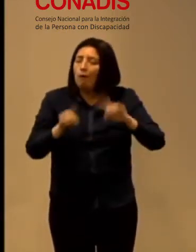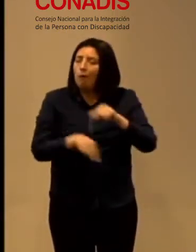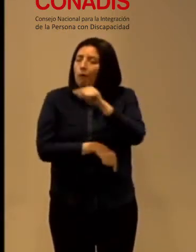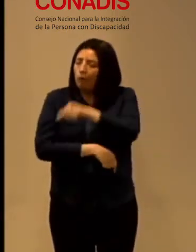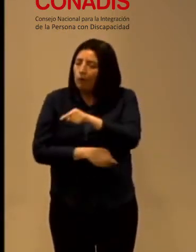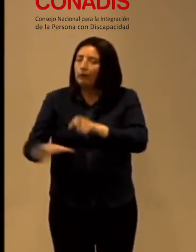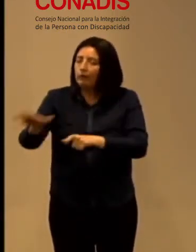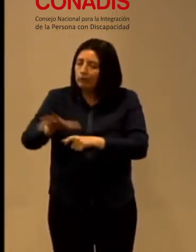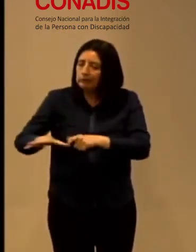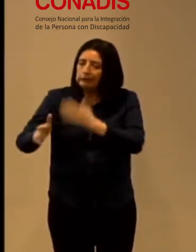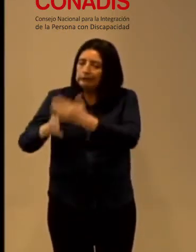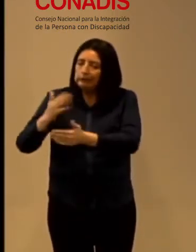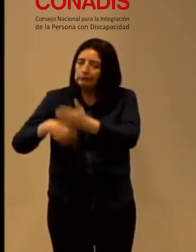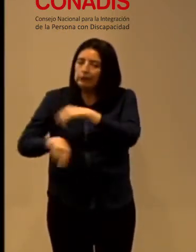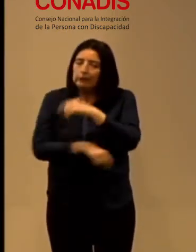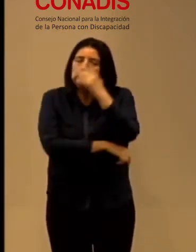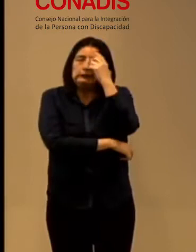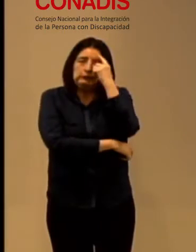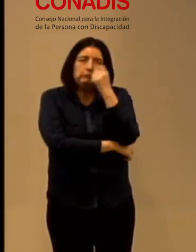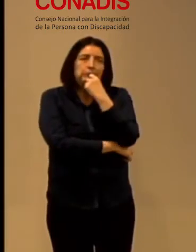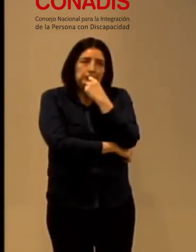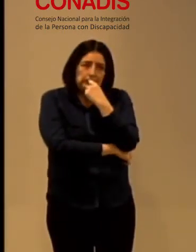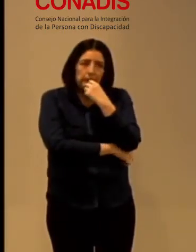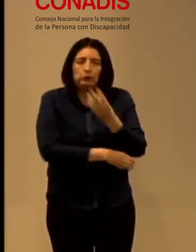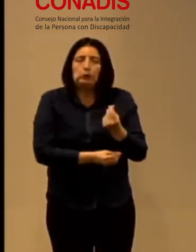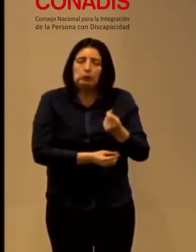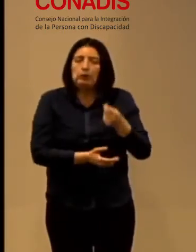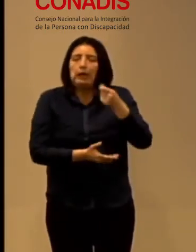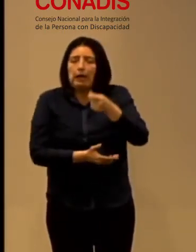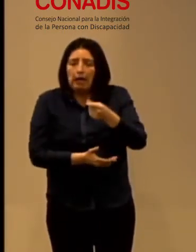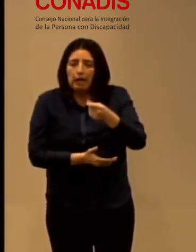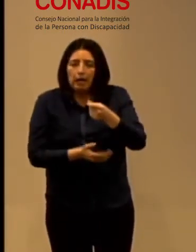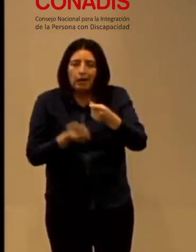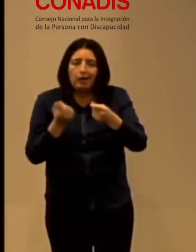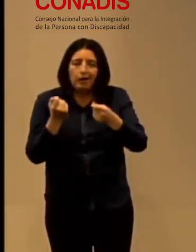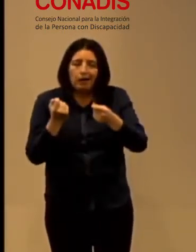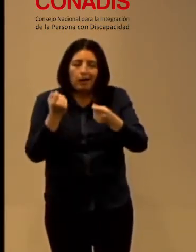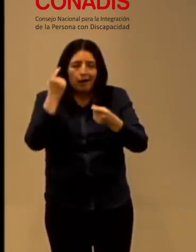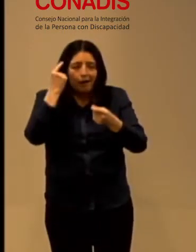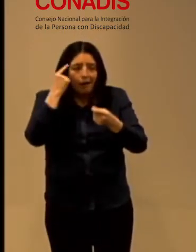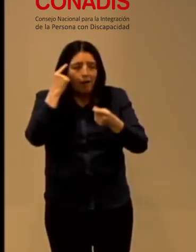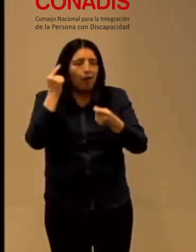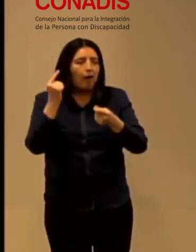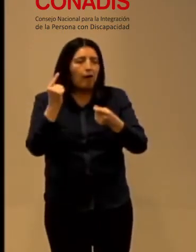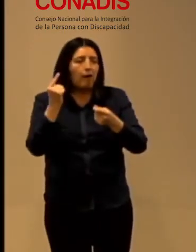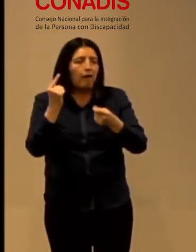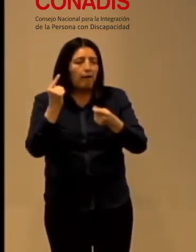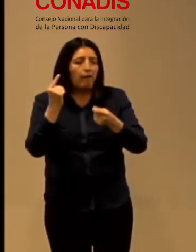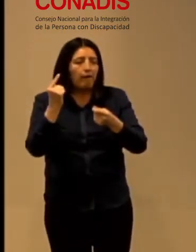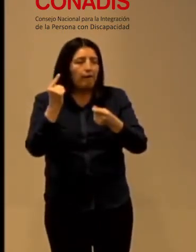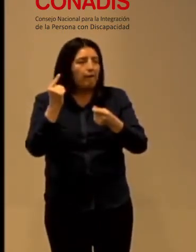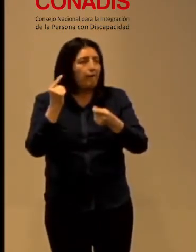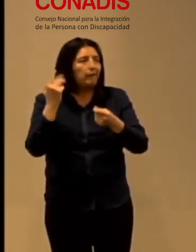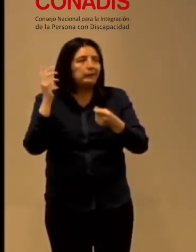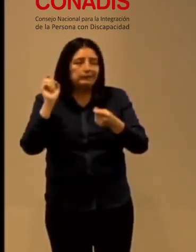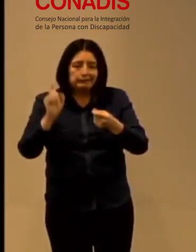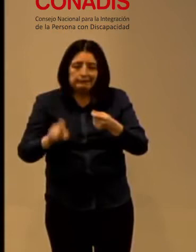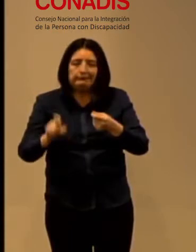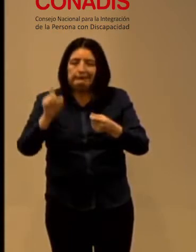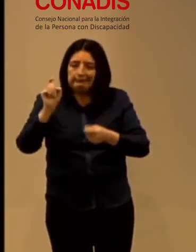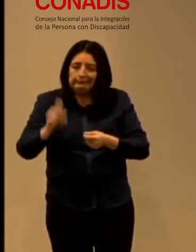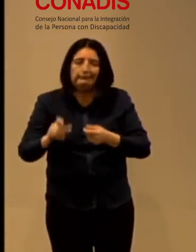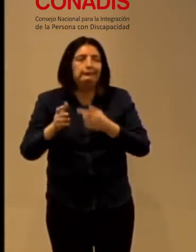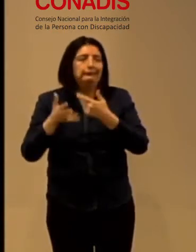la población, incluso pensando en el tema de subvenciones, tenemos que tomar en cuenta que se